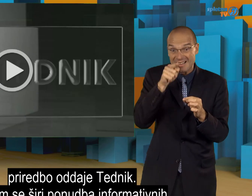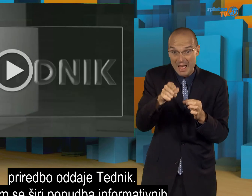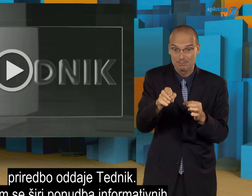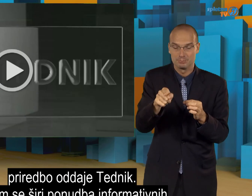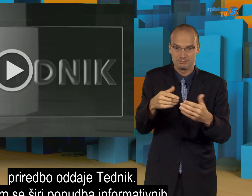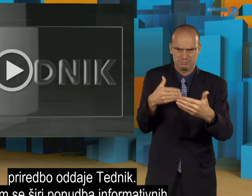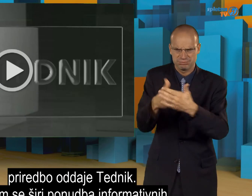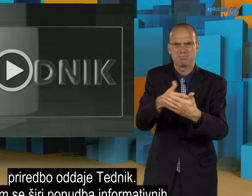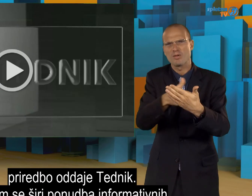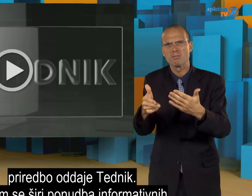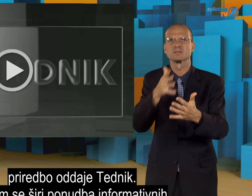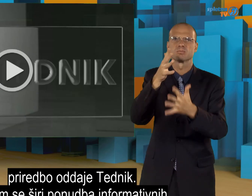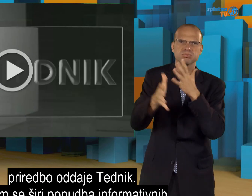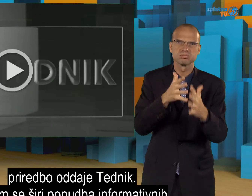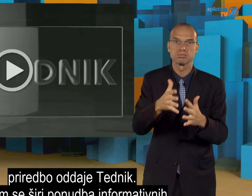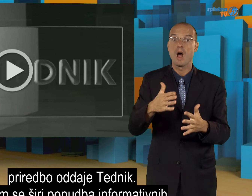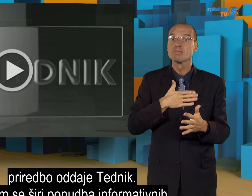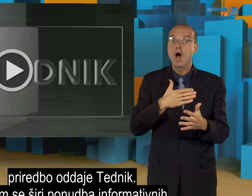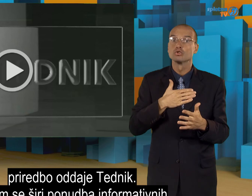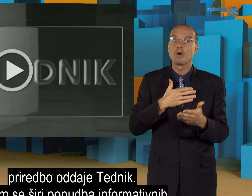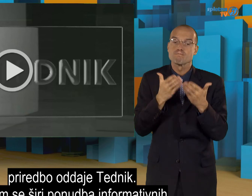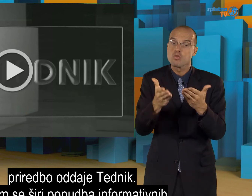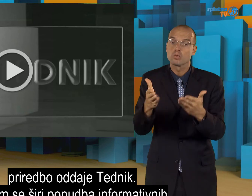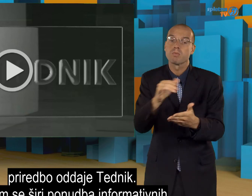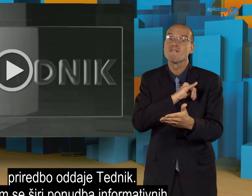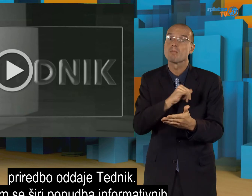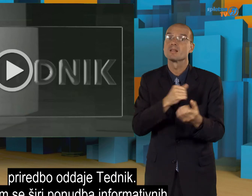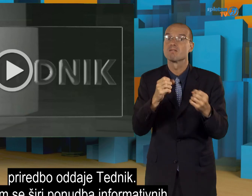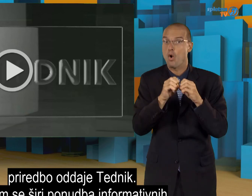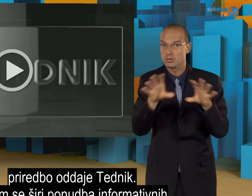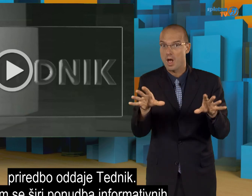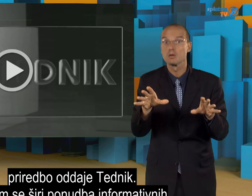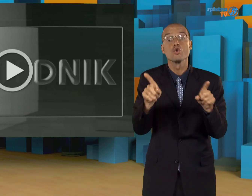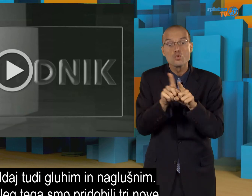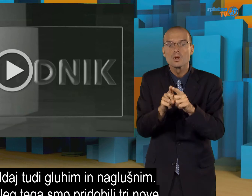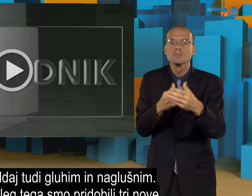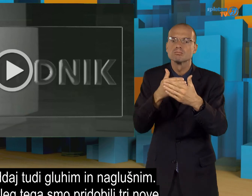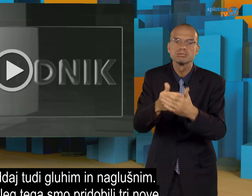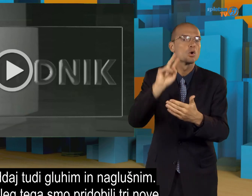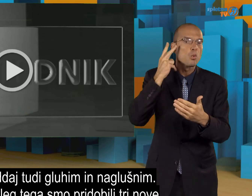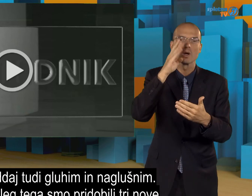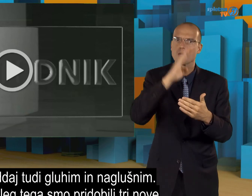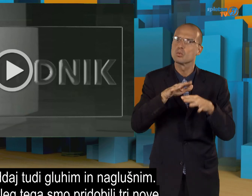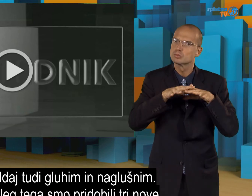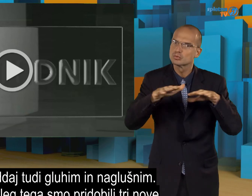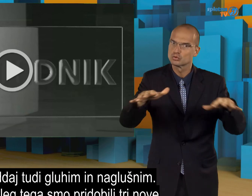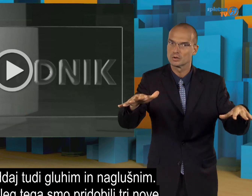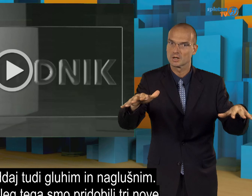S tem se širi ponudba informativnih oddaj tudi gluhim in naglušnim. Poleg tega smo pridobili 3 nove lokalne TV postaje.